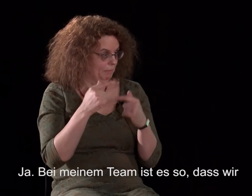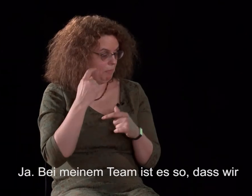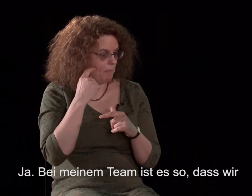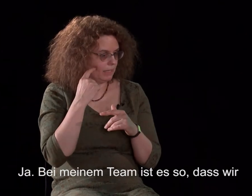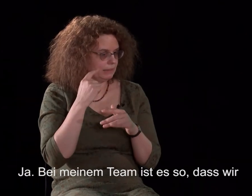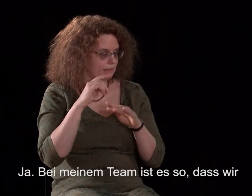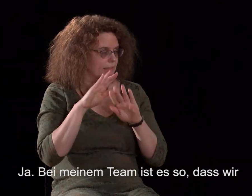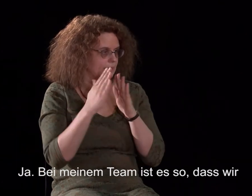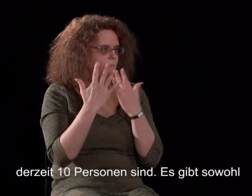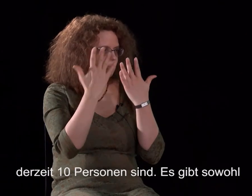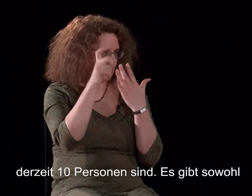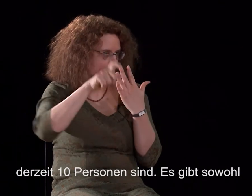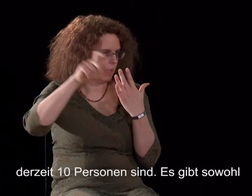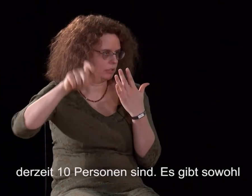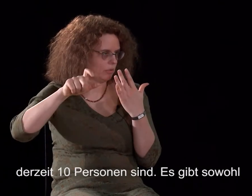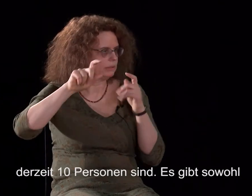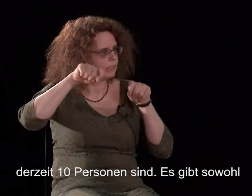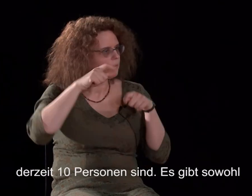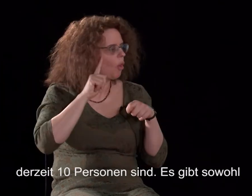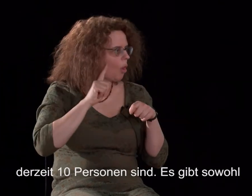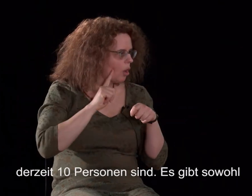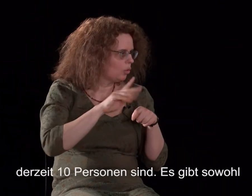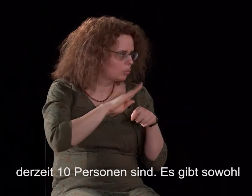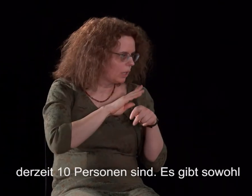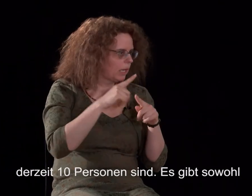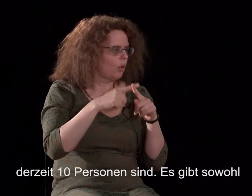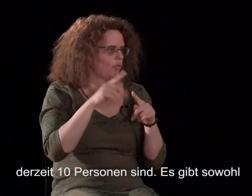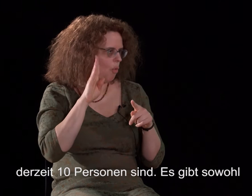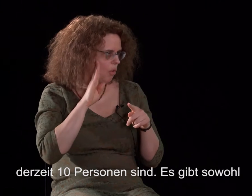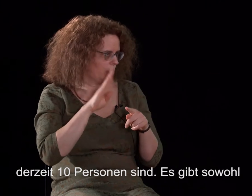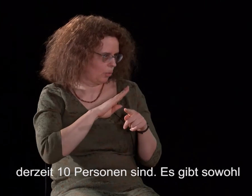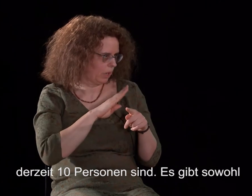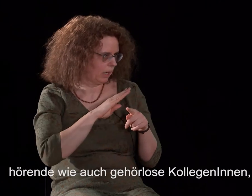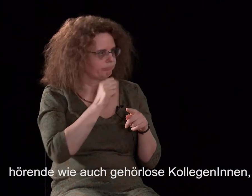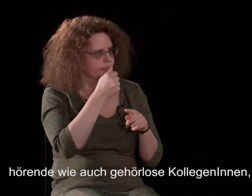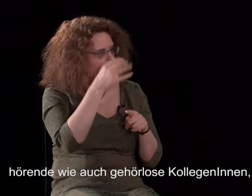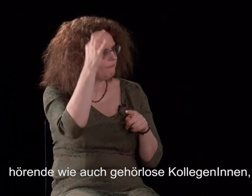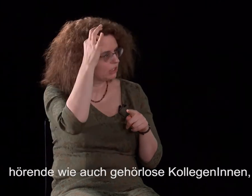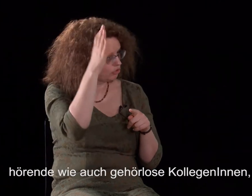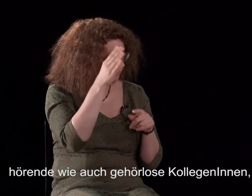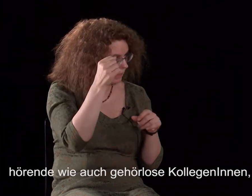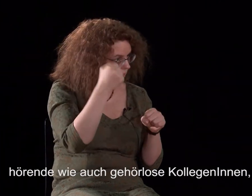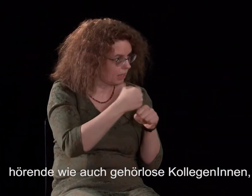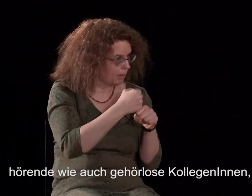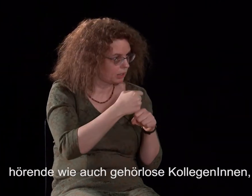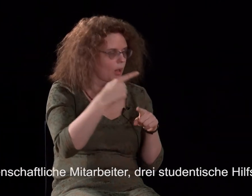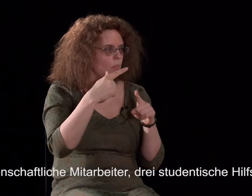ist es so, dass wir derzeit zehn Personen sind. Es gibt sowohl Hörende wie auch Gehörlose Kollegen, wissenschaftliche